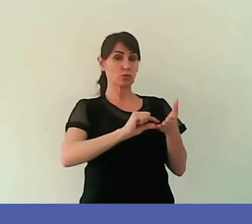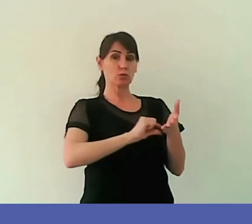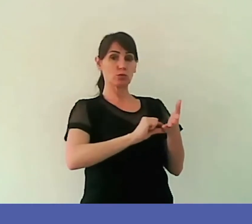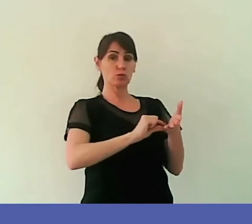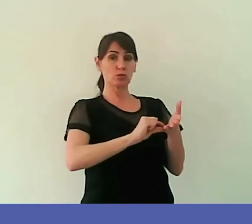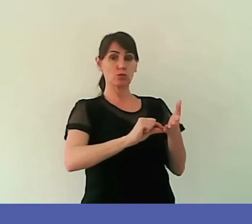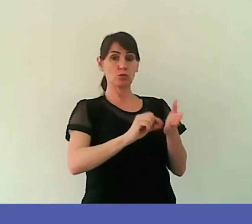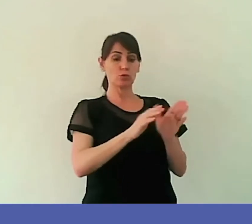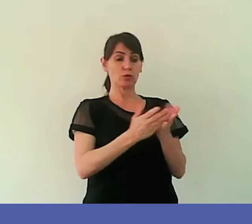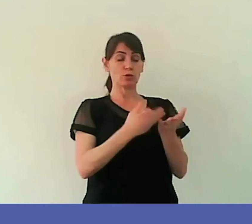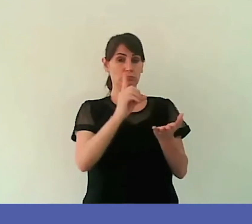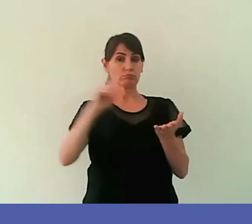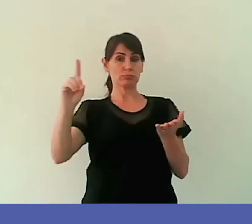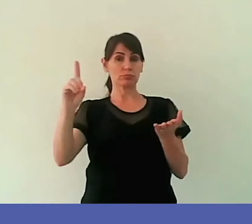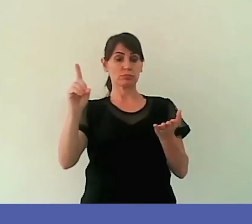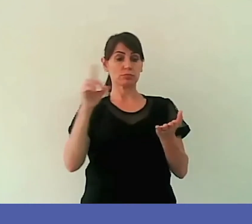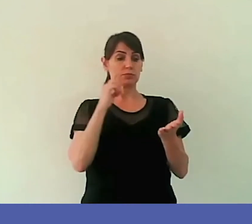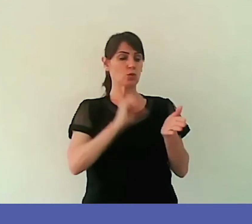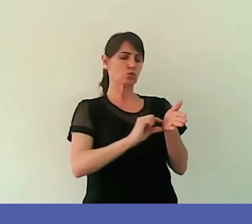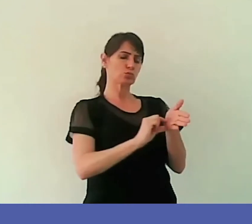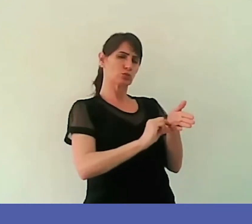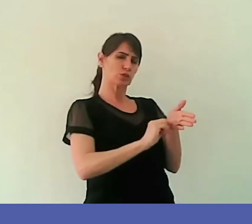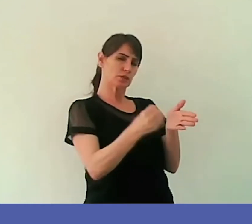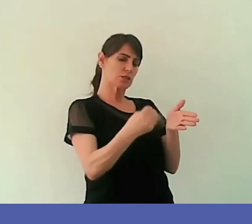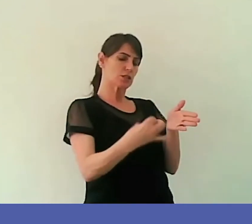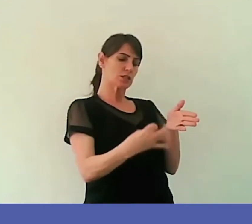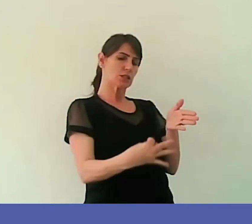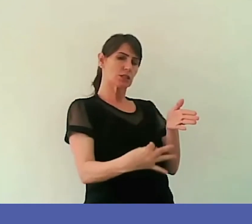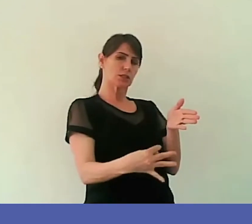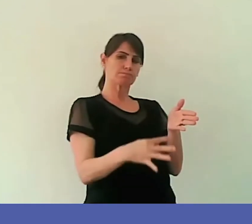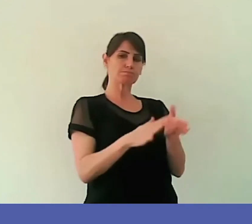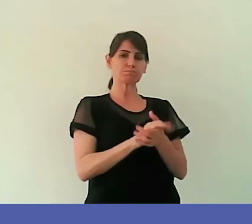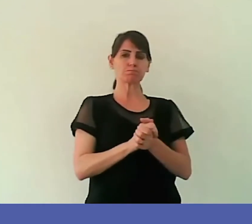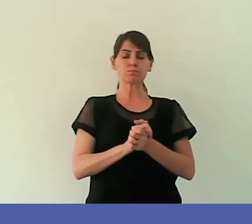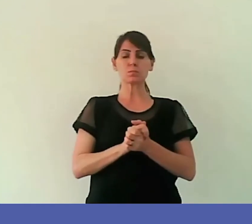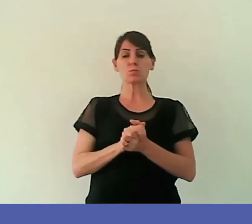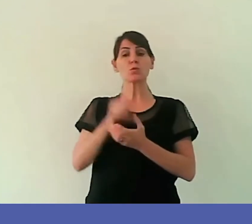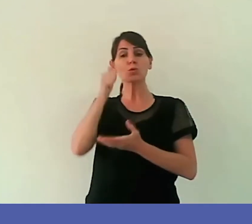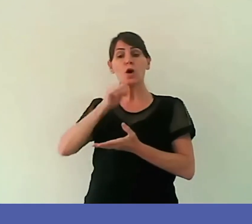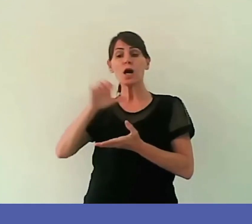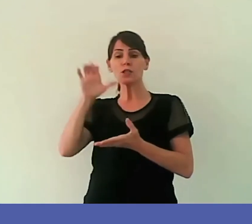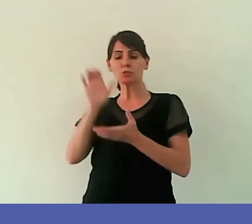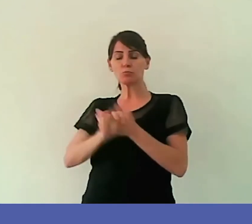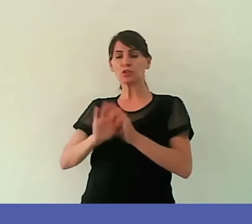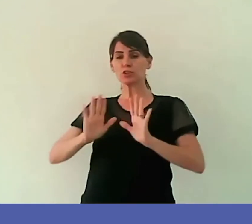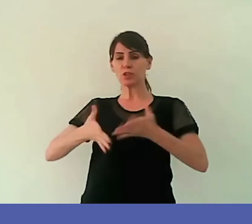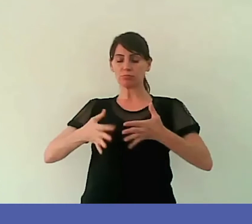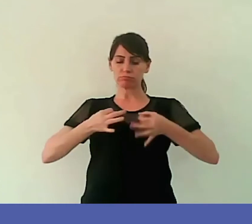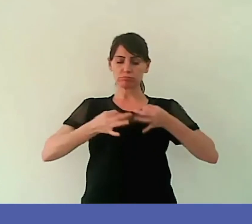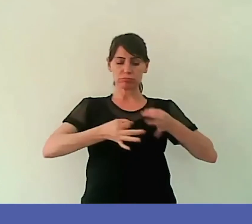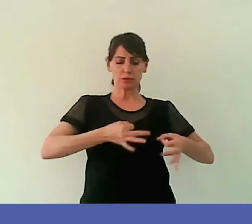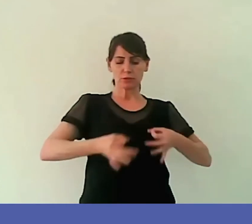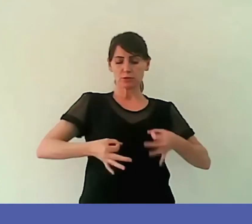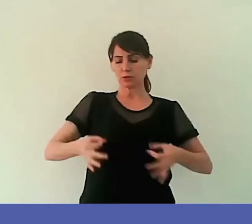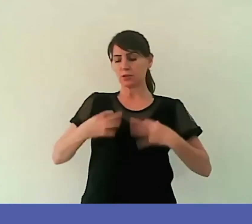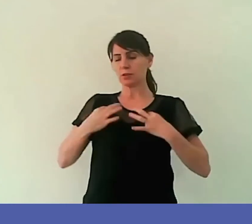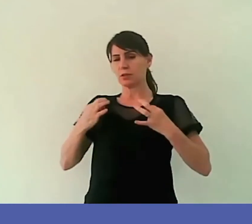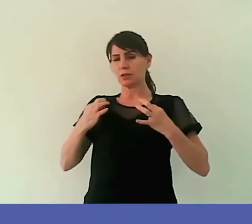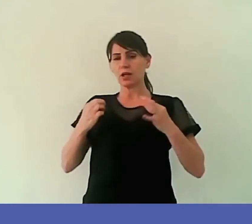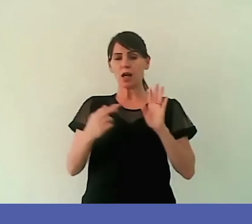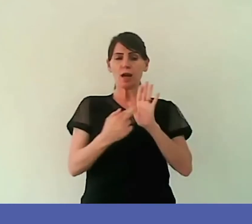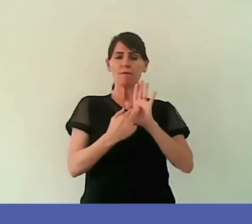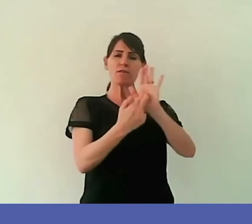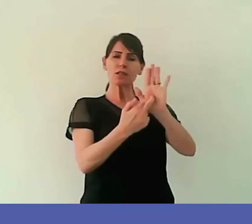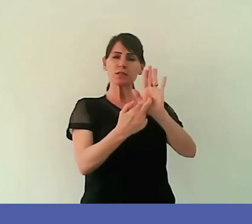restauração. Nota aqui dizendo assim: a esposa a si mesma já se ataviou, refere-se à igreja.